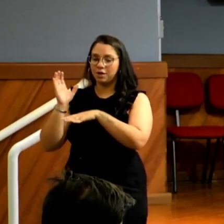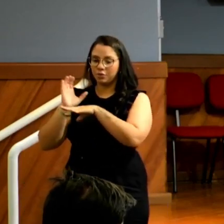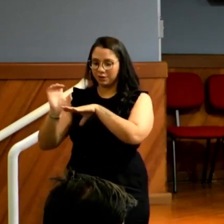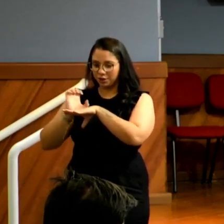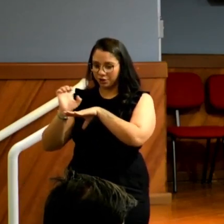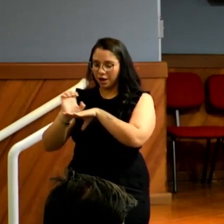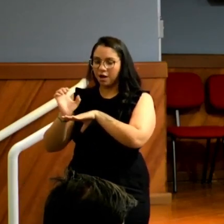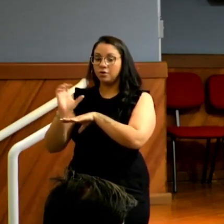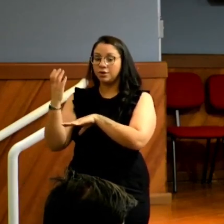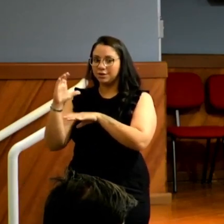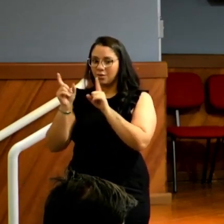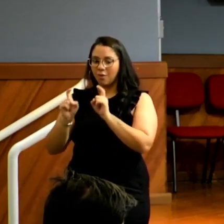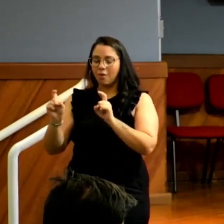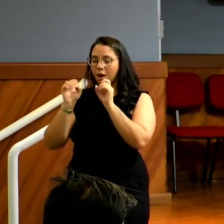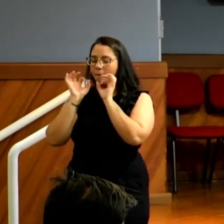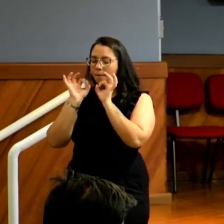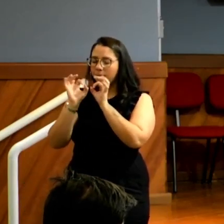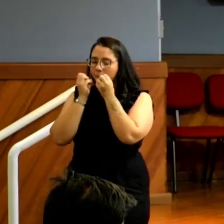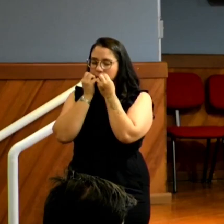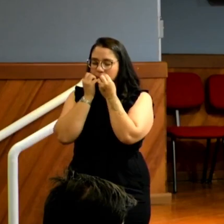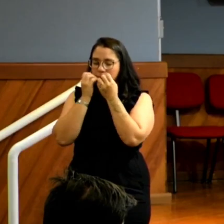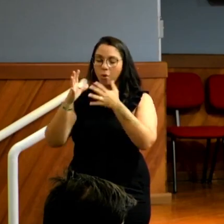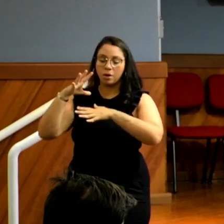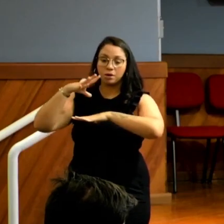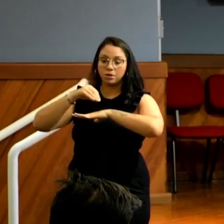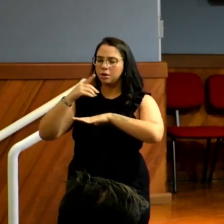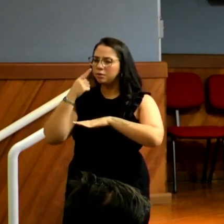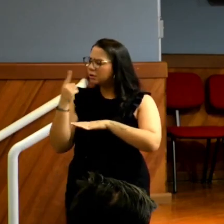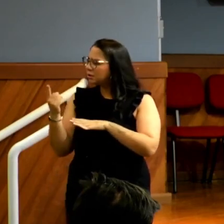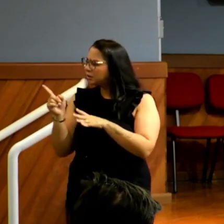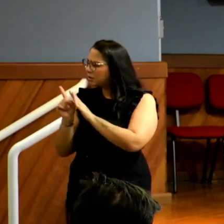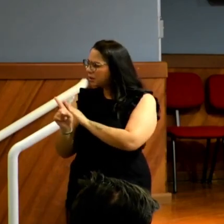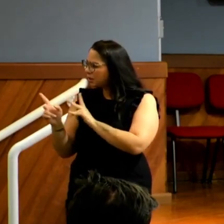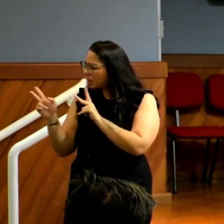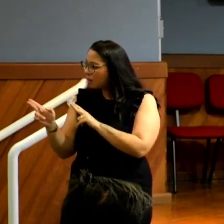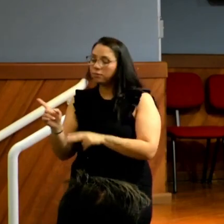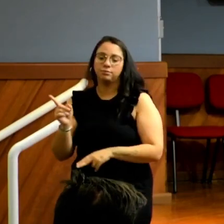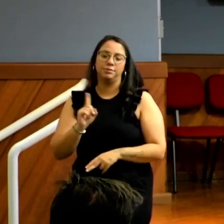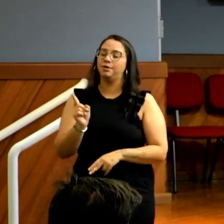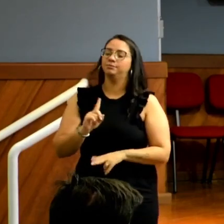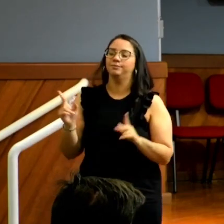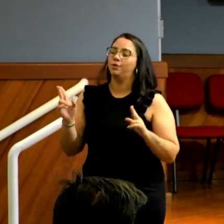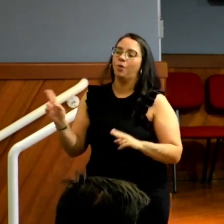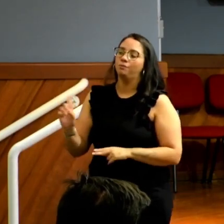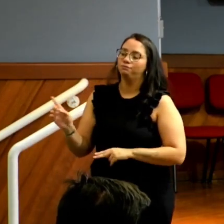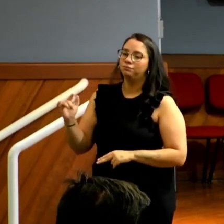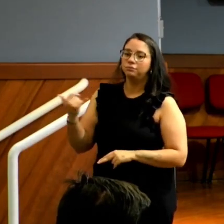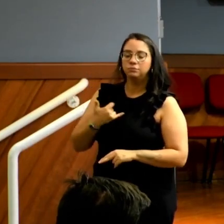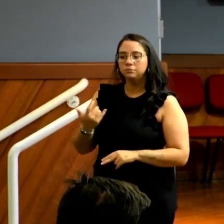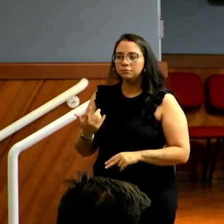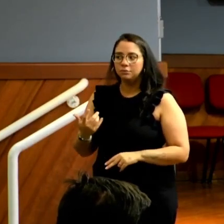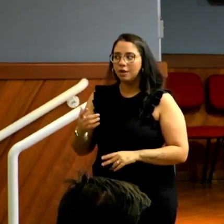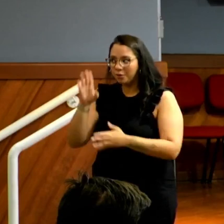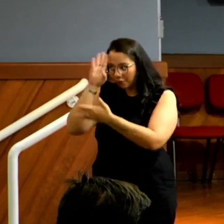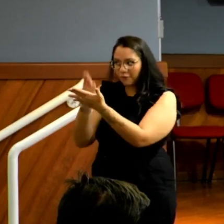computação para digitalizar, era muito bom. E eu falava, gente, mas tá igual. Ele falava, não tá não. Não tá não. E eu prefiro